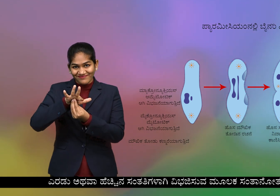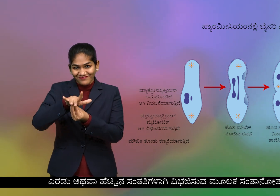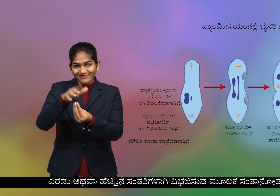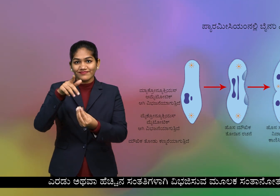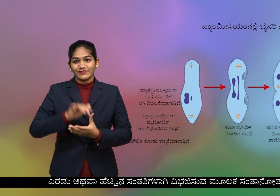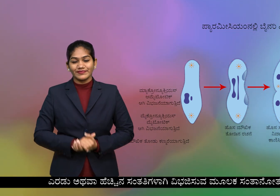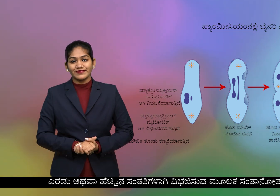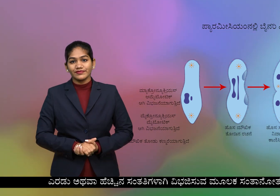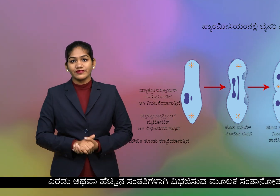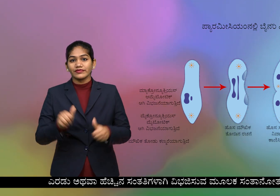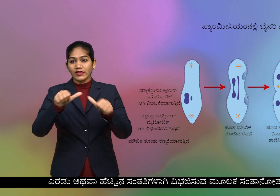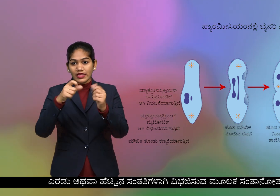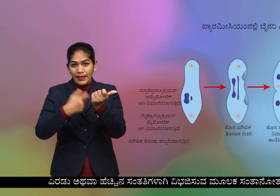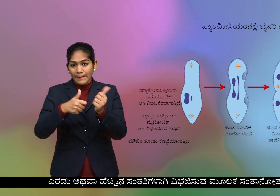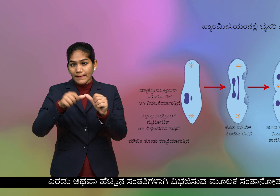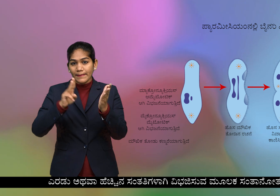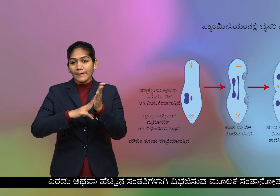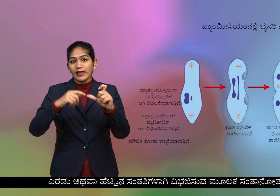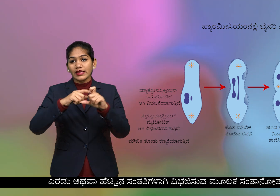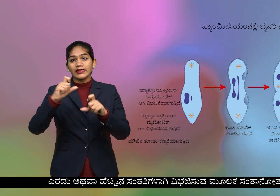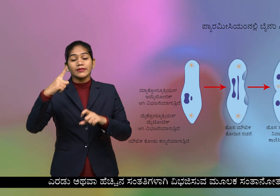ವಿಭಜಿಸುವ ಮೂಲಕ ಸಂತಾನೋತ್ಪತ್ತಿ ಮಾಡುತ್ತವೆ.